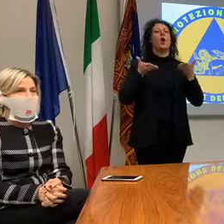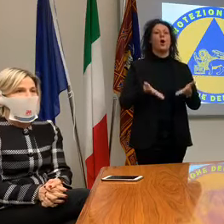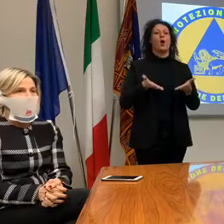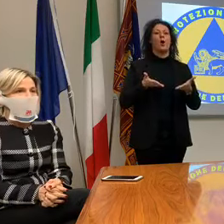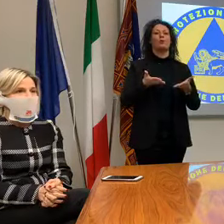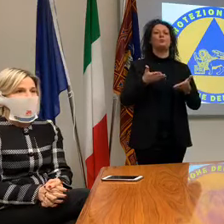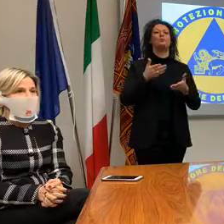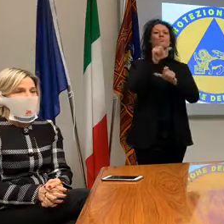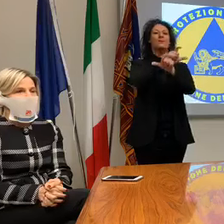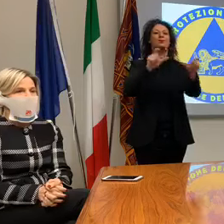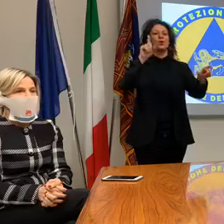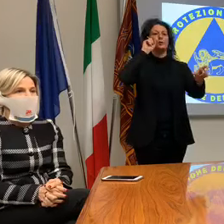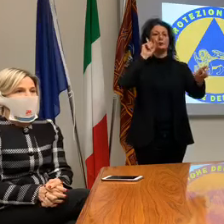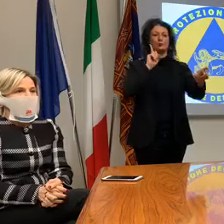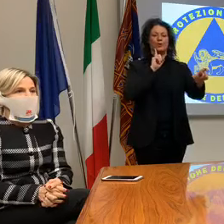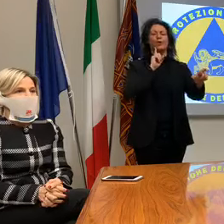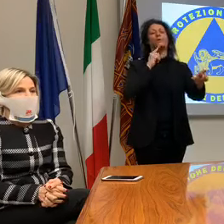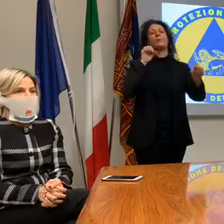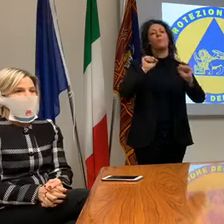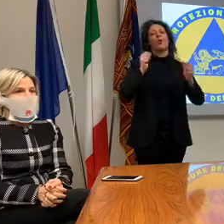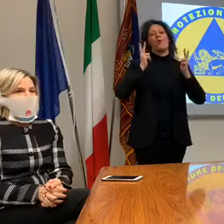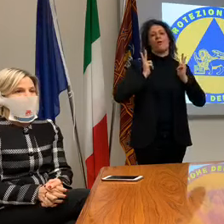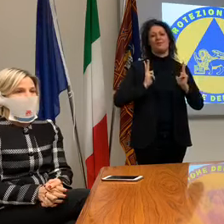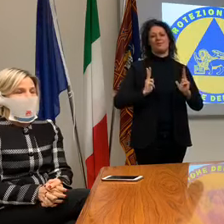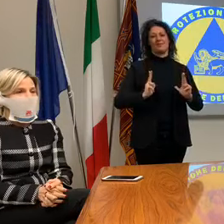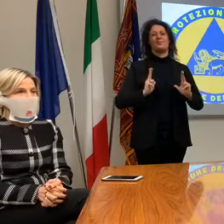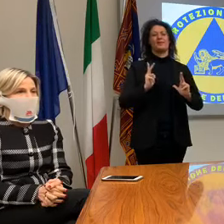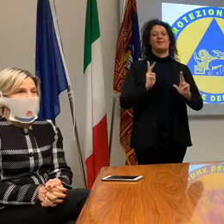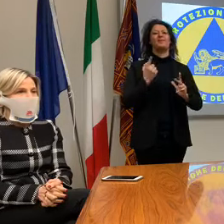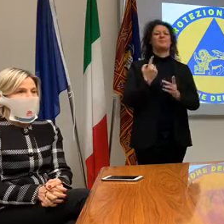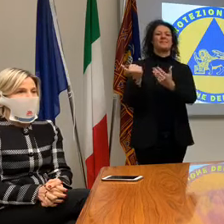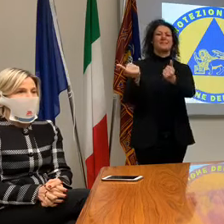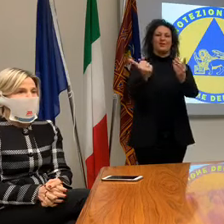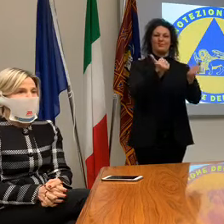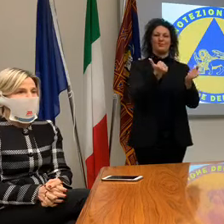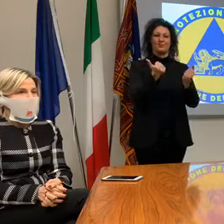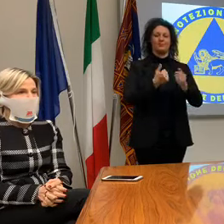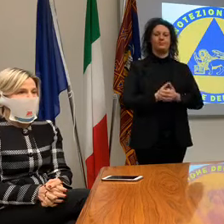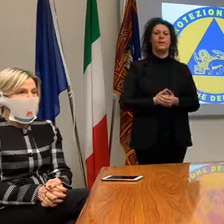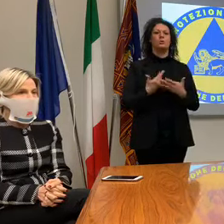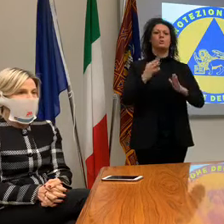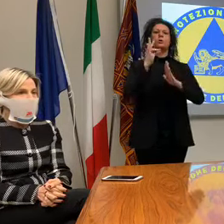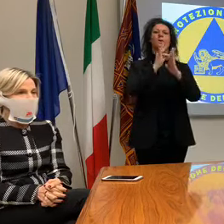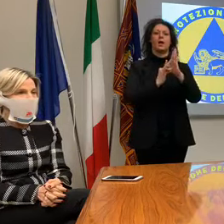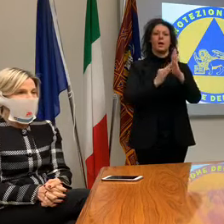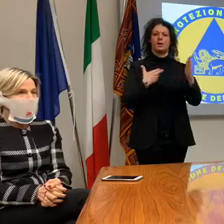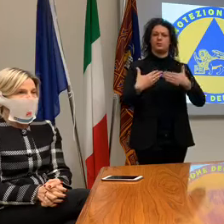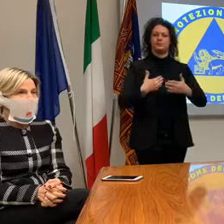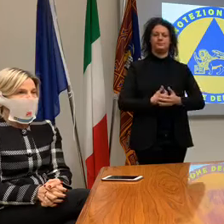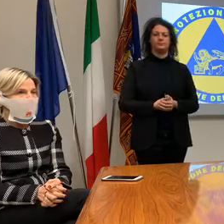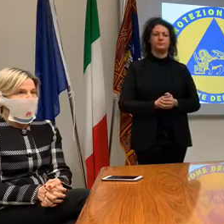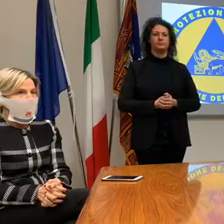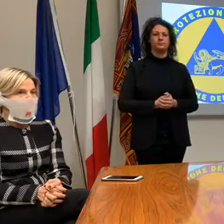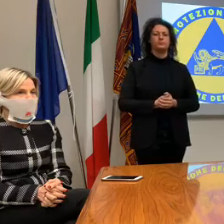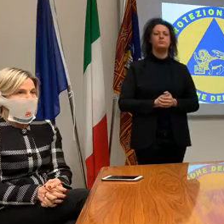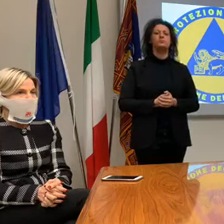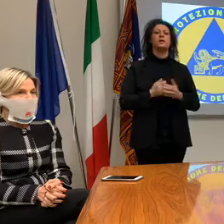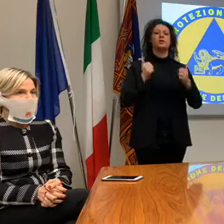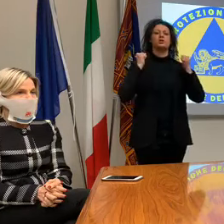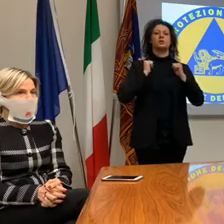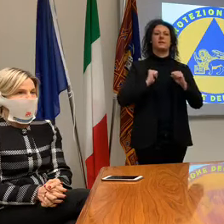questi cittadini che saluto. E allora, veniamo subito ai dati per non perdere tempo. I cittadini in isolamento in